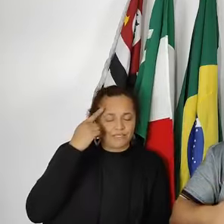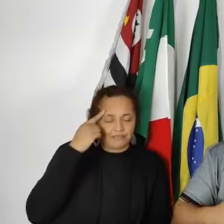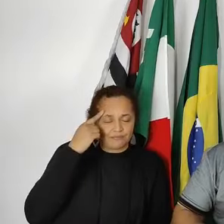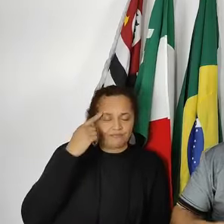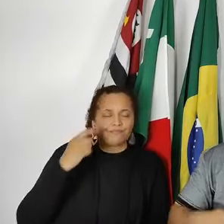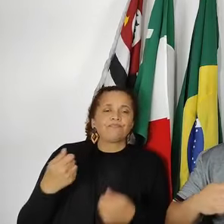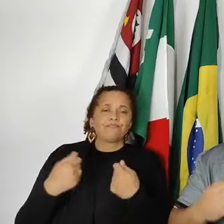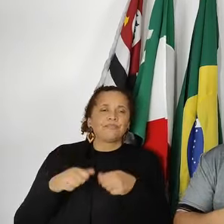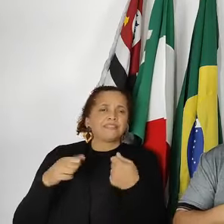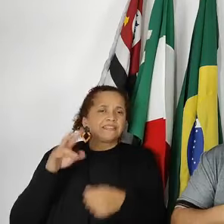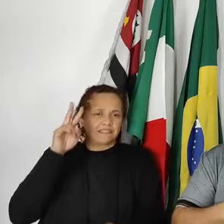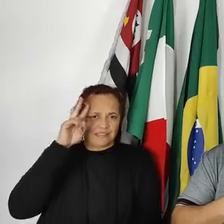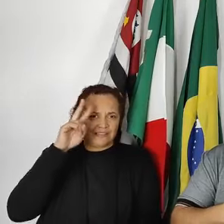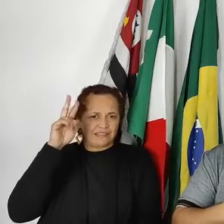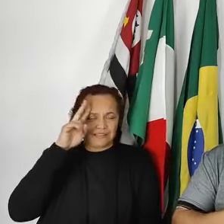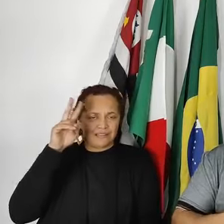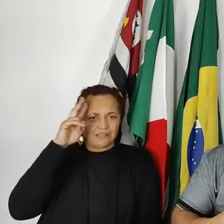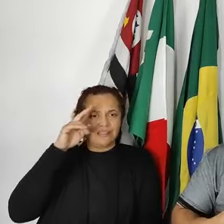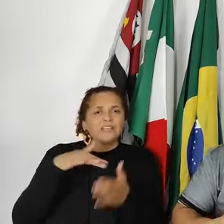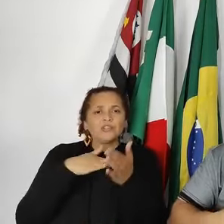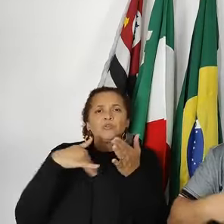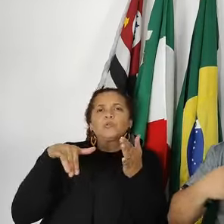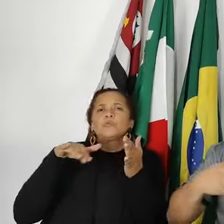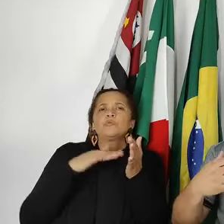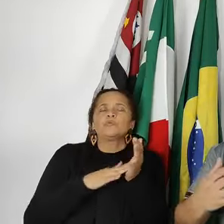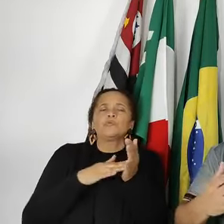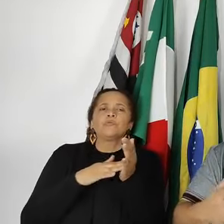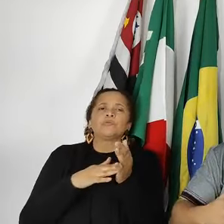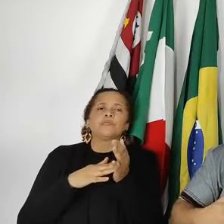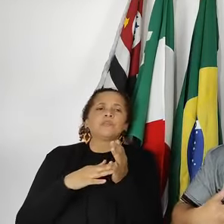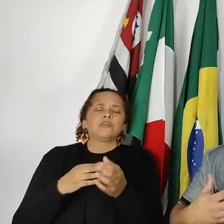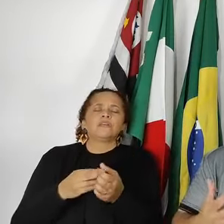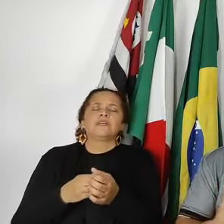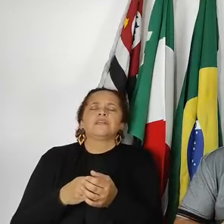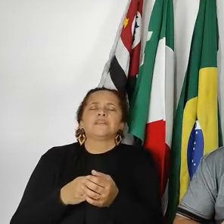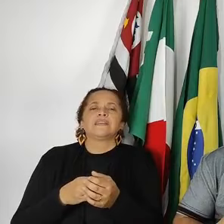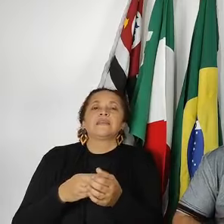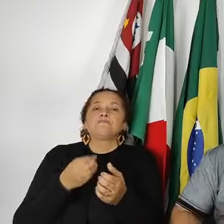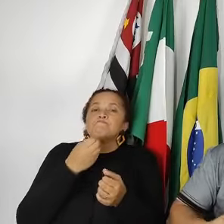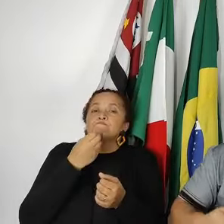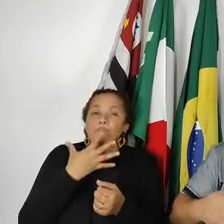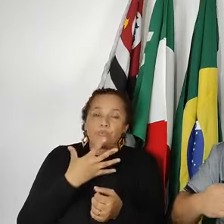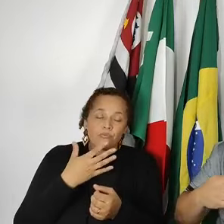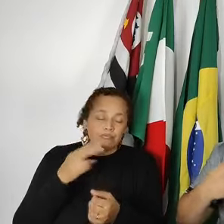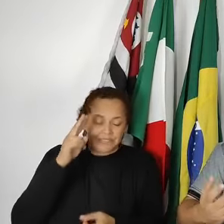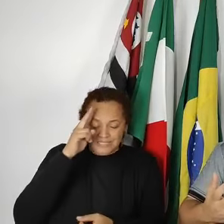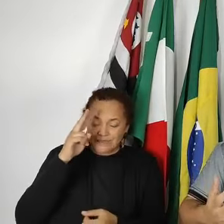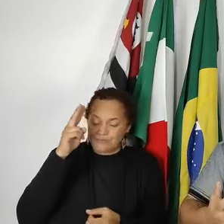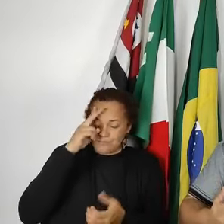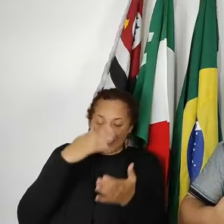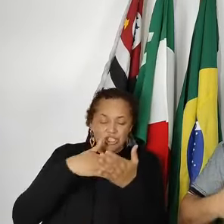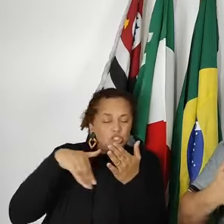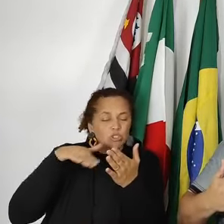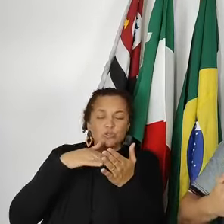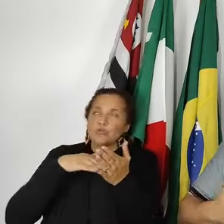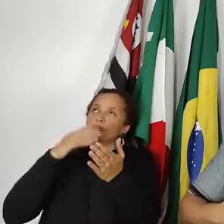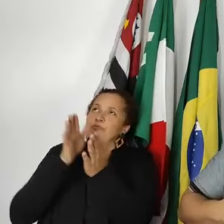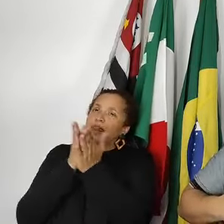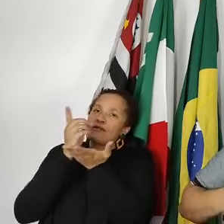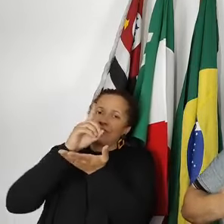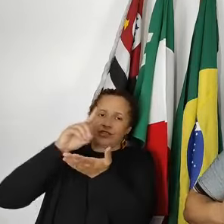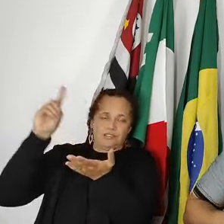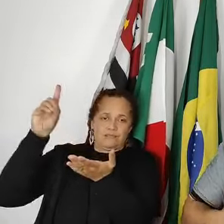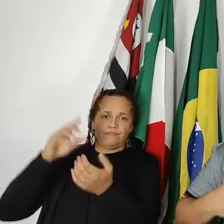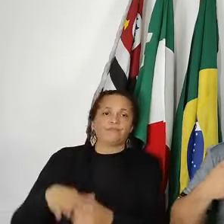é trazer à memória aquilo que nos dá esperança. E o que nos dá esperança é a palavra de Deus. Então, assim, nós não